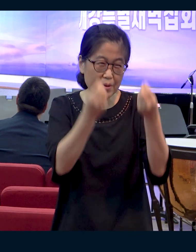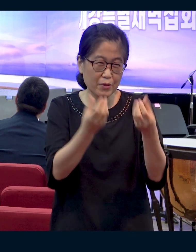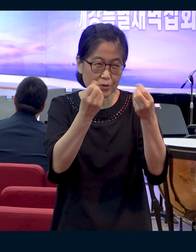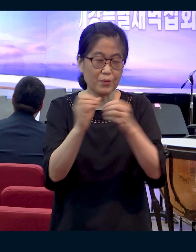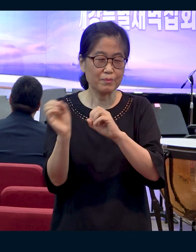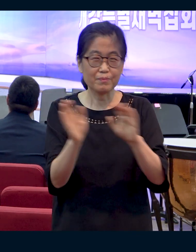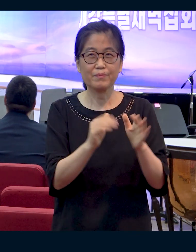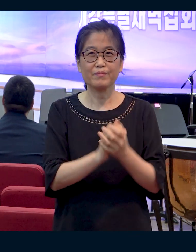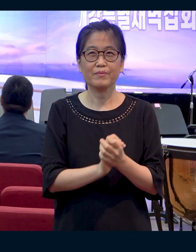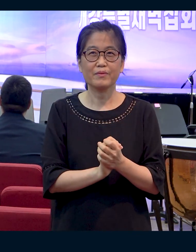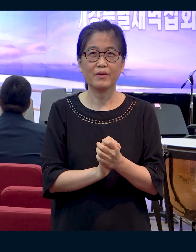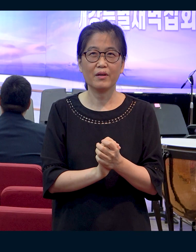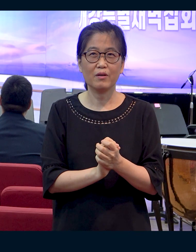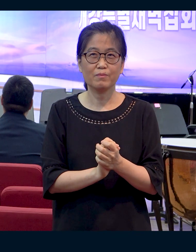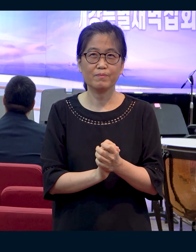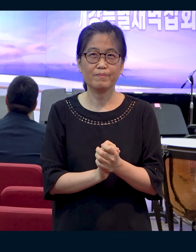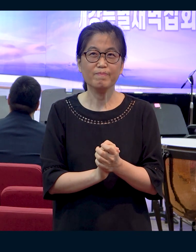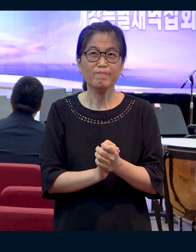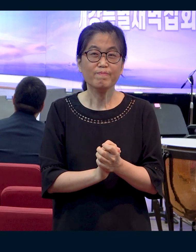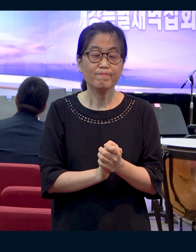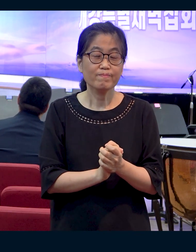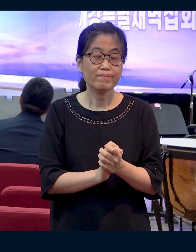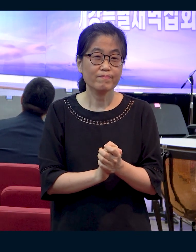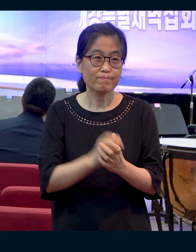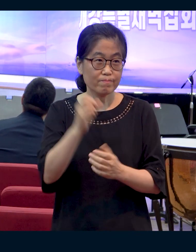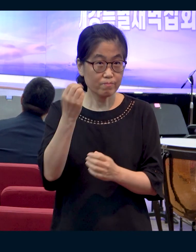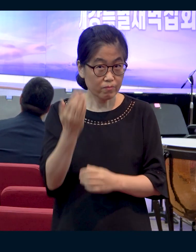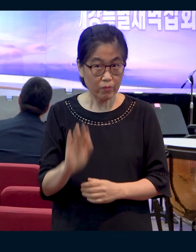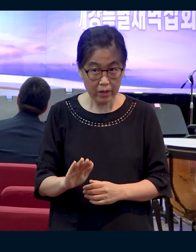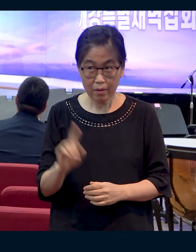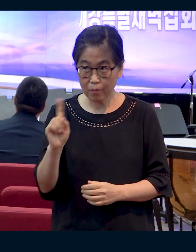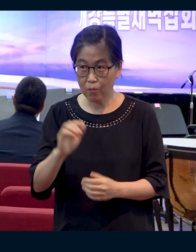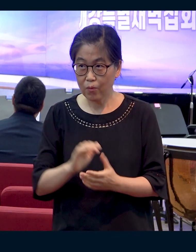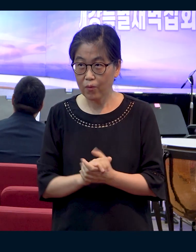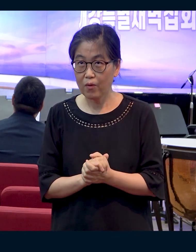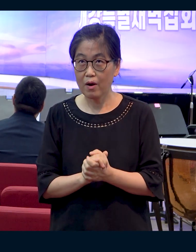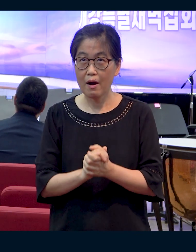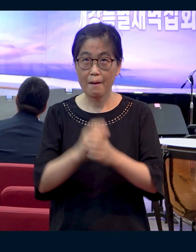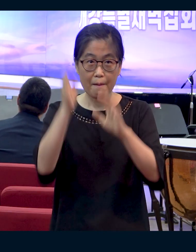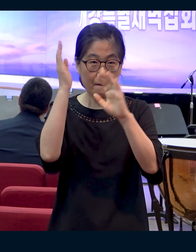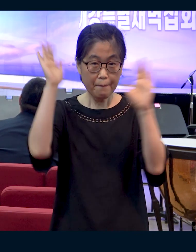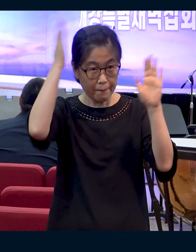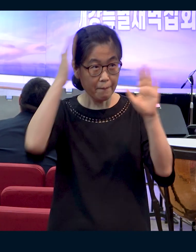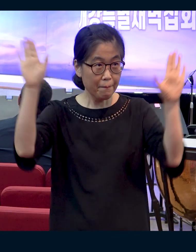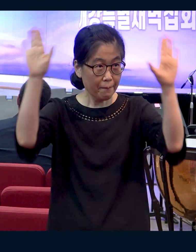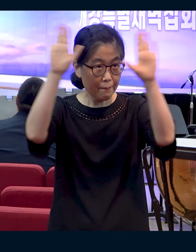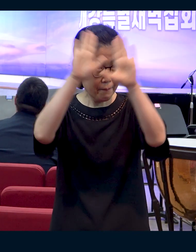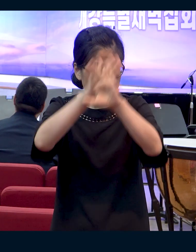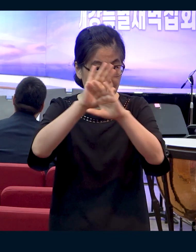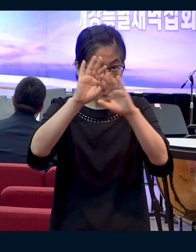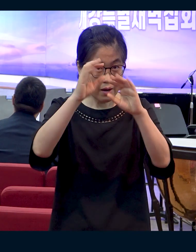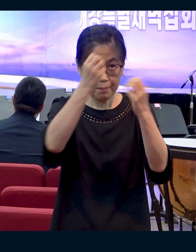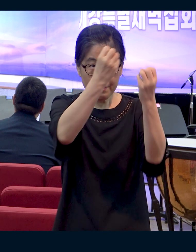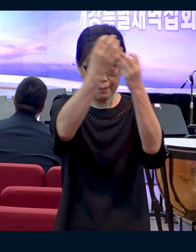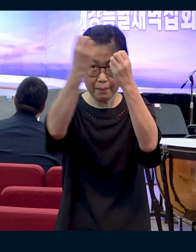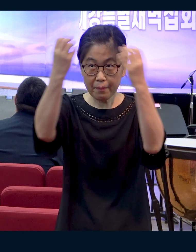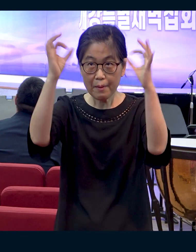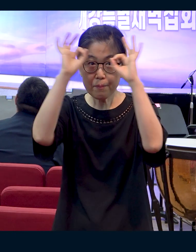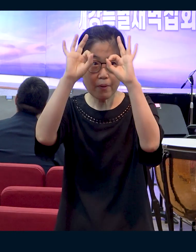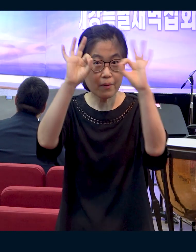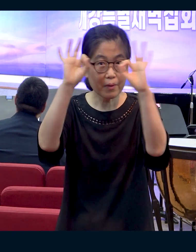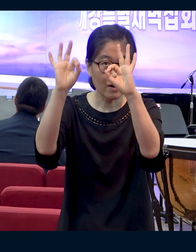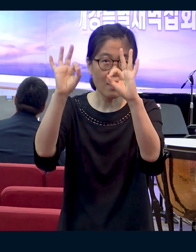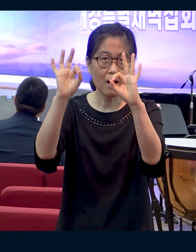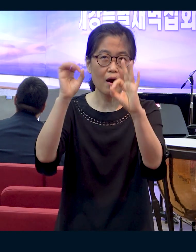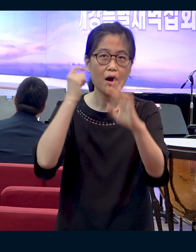하여간 삭막하죠. 자, 그런데 밤하늘 별을 보면 얼마나 아름답습니까? 또